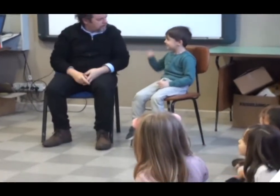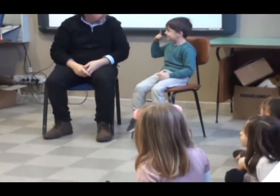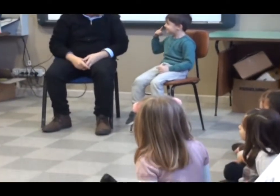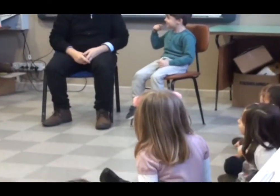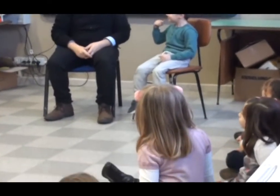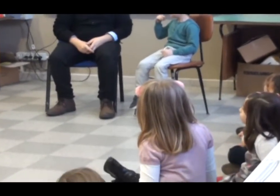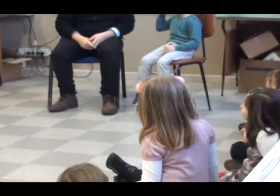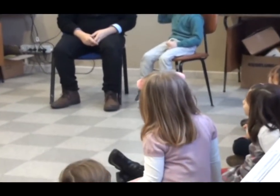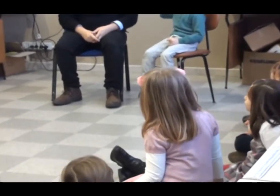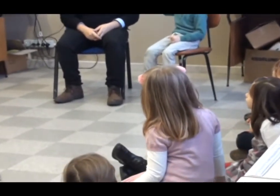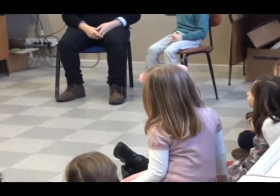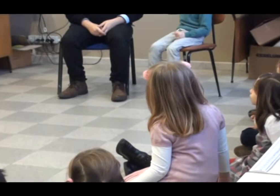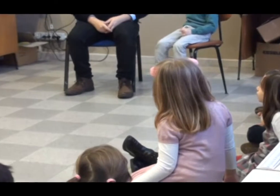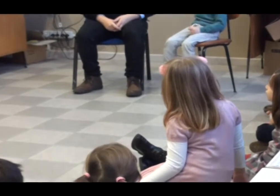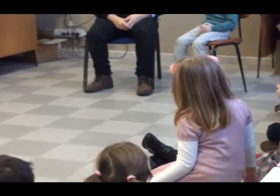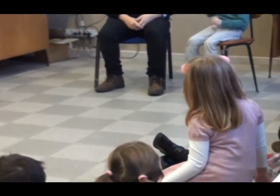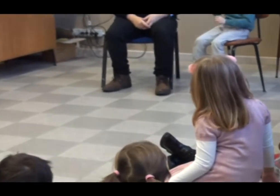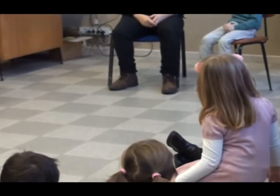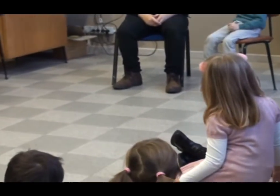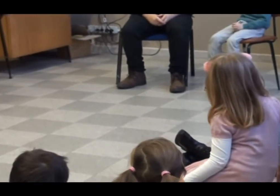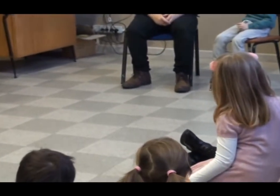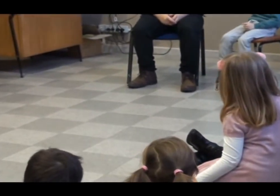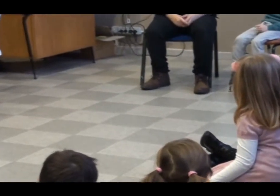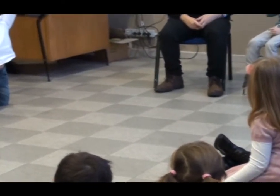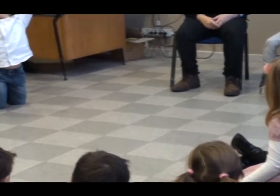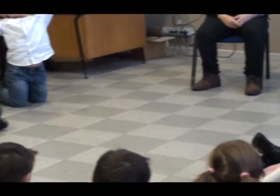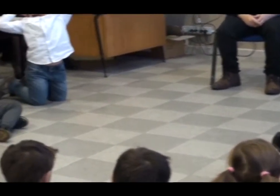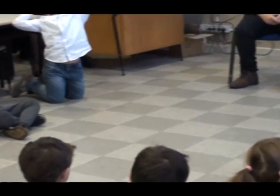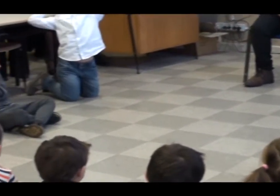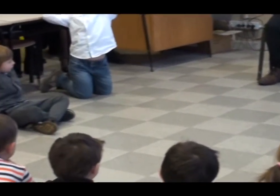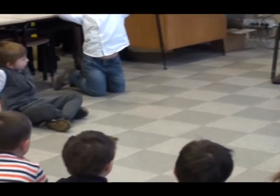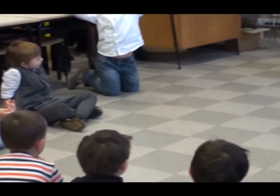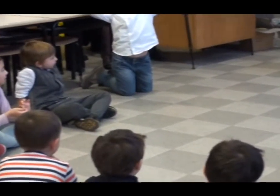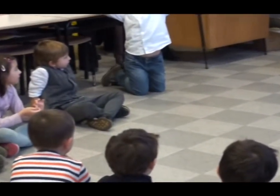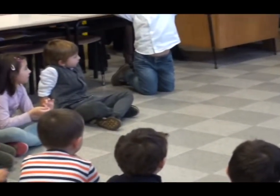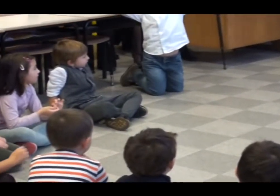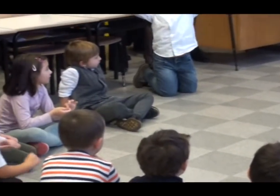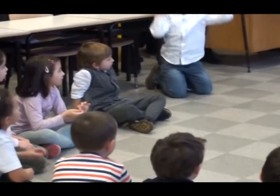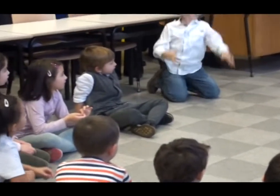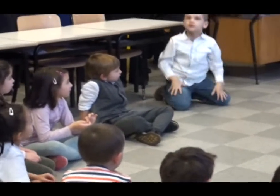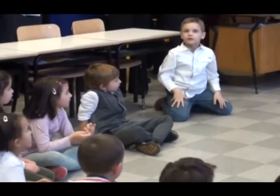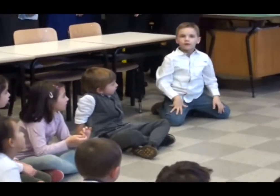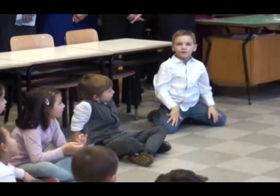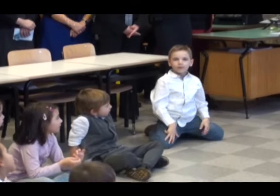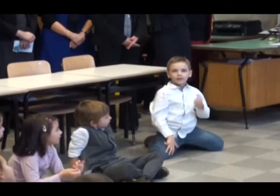il cui obiettivo principale è quello di non lasciare indietro nessuno dalla scuola al mondo del